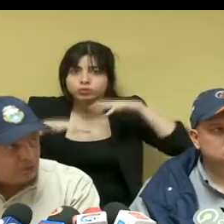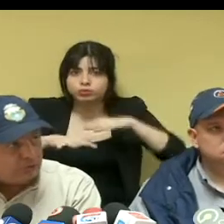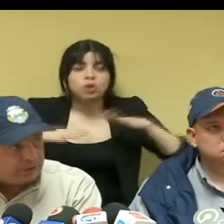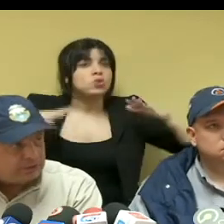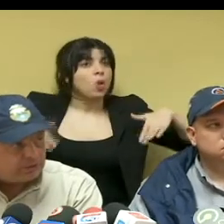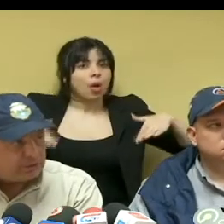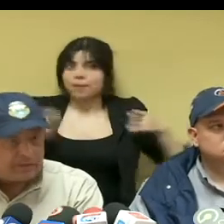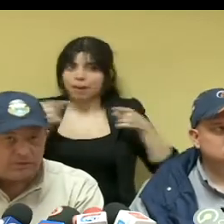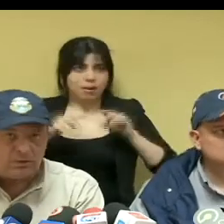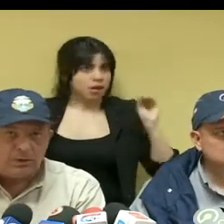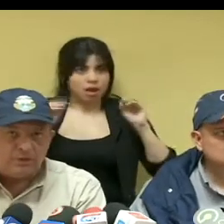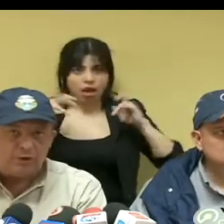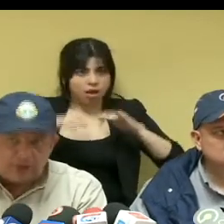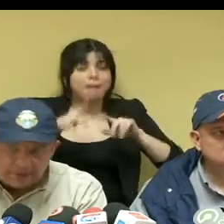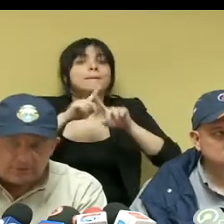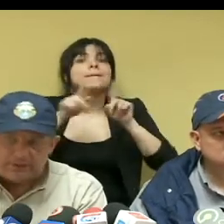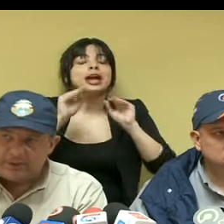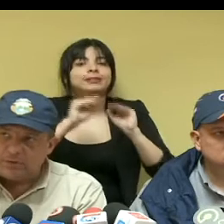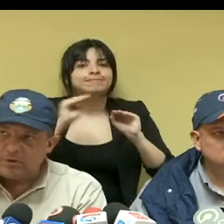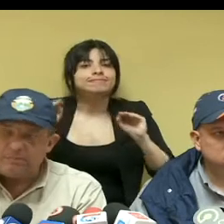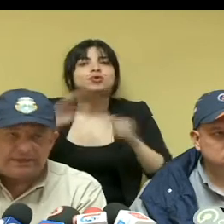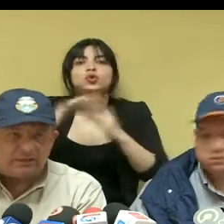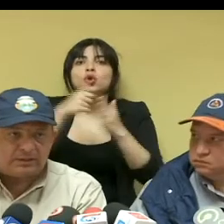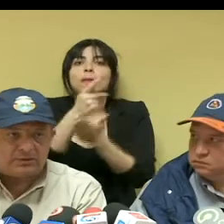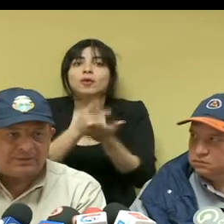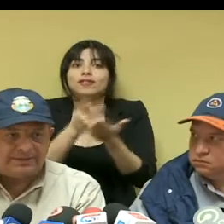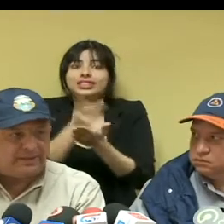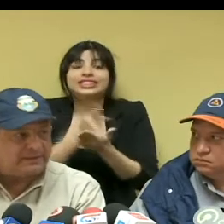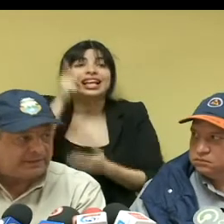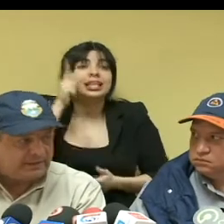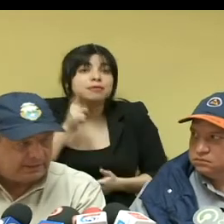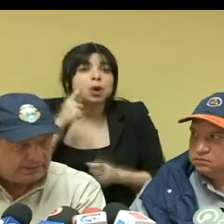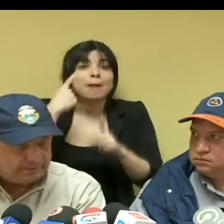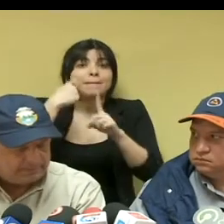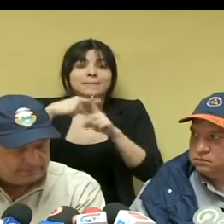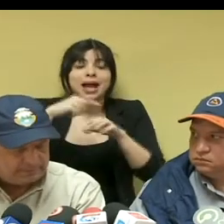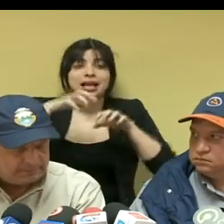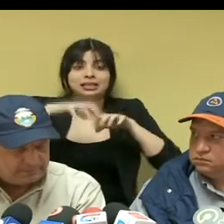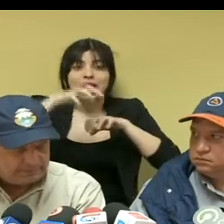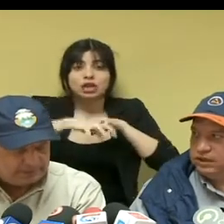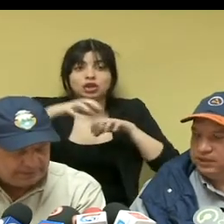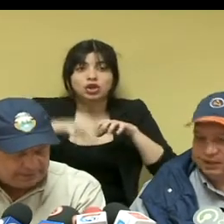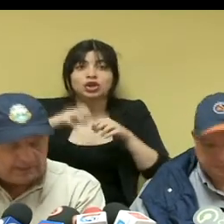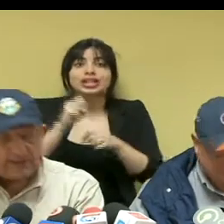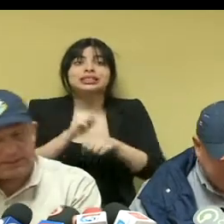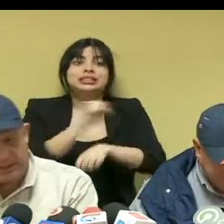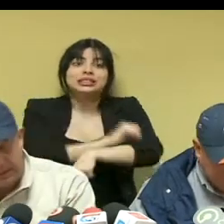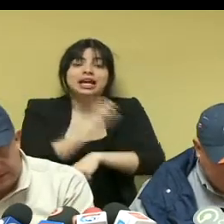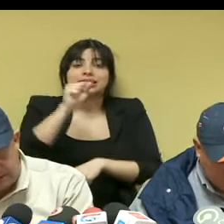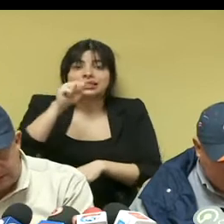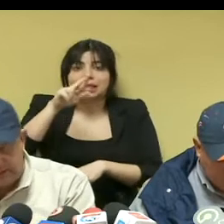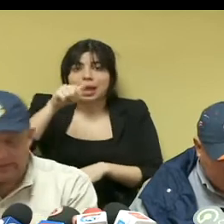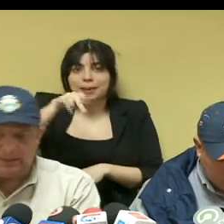Todavía no ha ocurrido el desbordamiento, pero toda la provincia de Limón, más los cantones de Sarapiquí